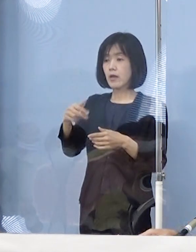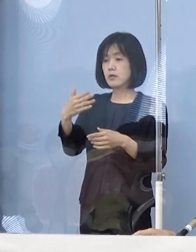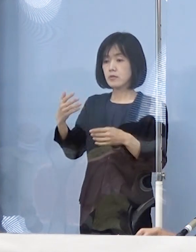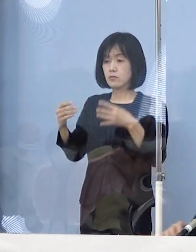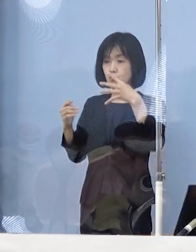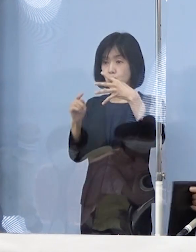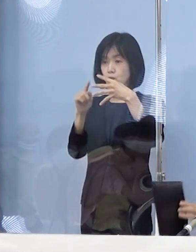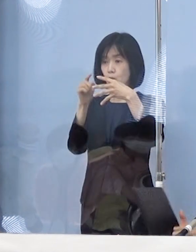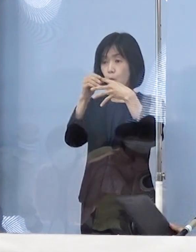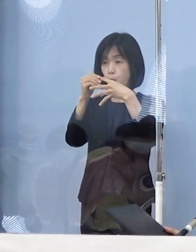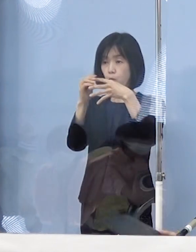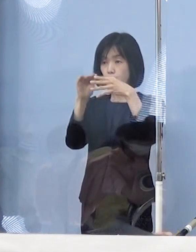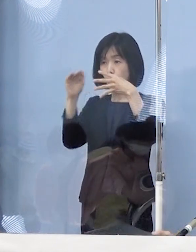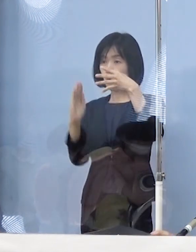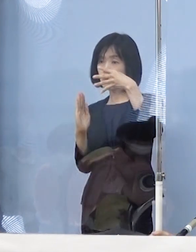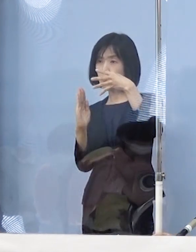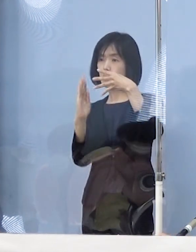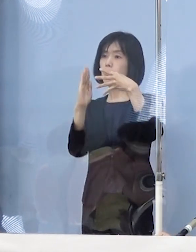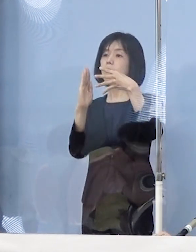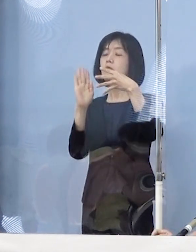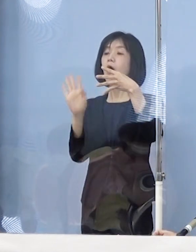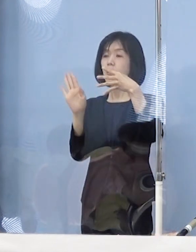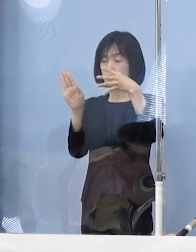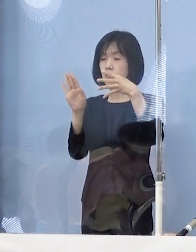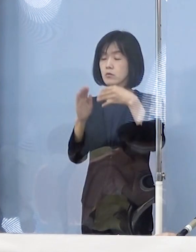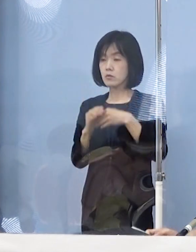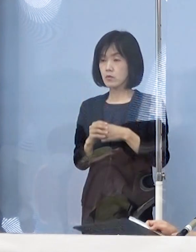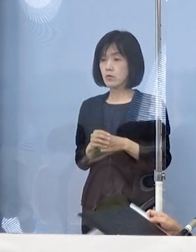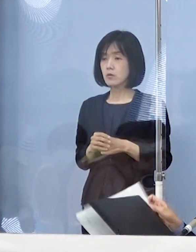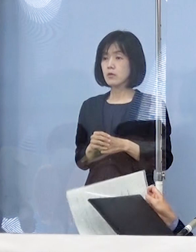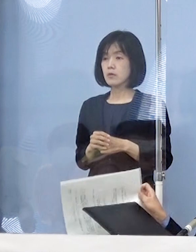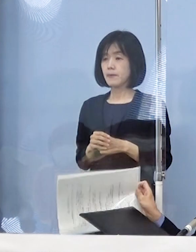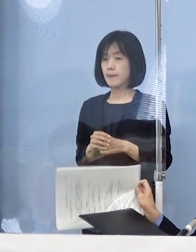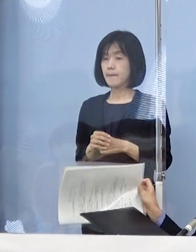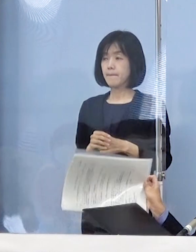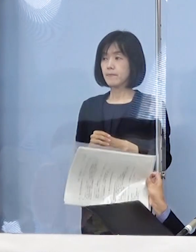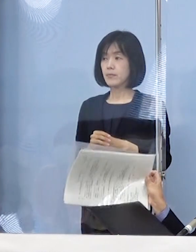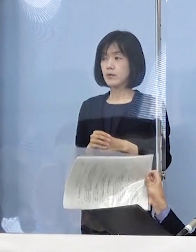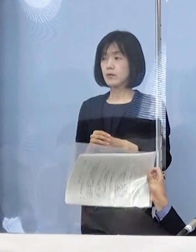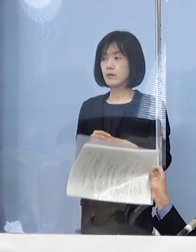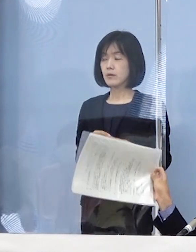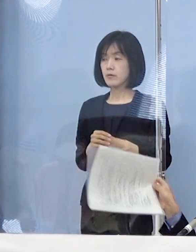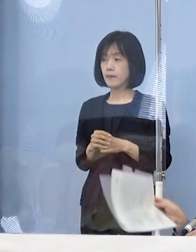に近づきつつあるんですけれども、例えば